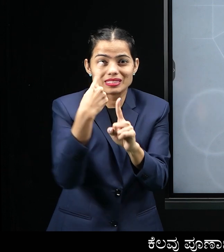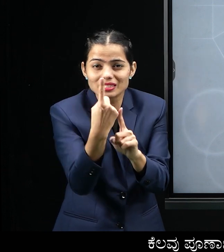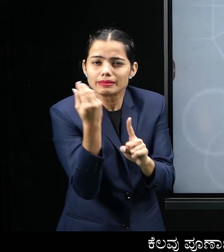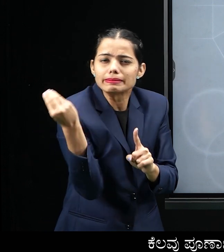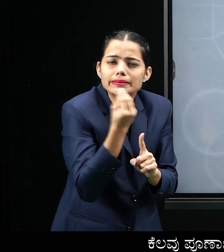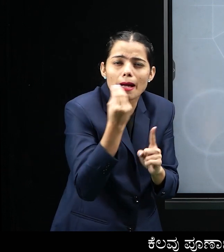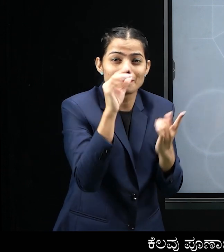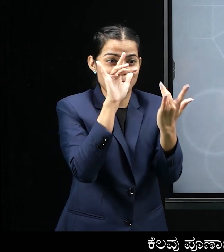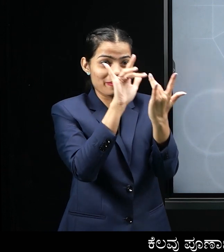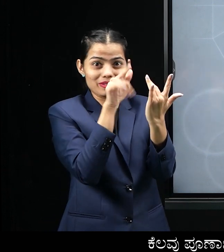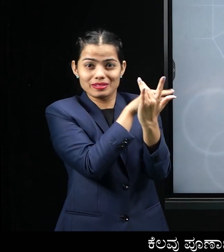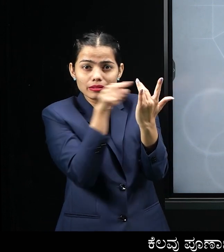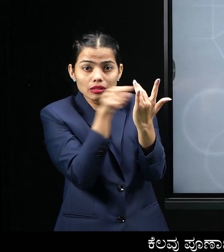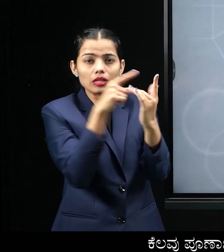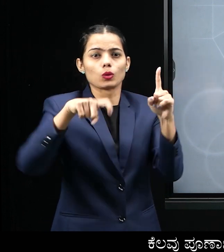2k+1 ಅನ್ನು ಹೊಂದಿದ್ದೇವೆ.